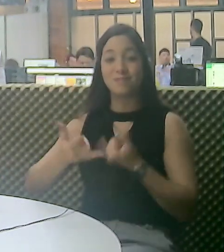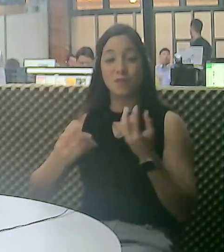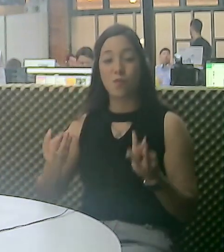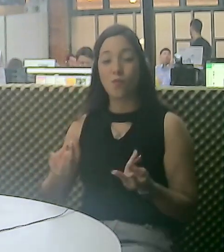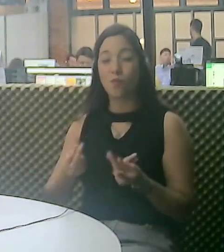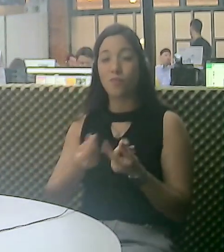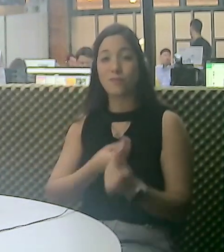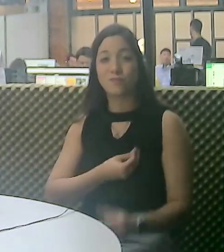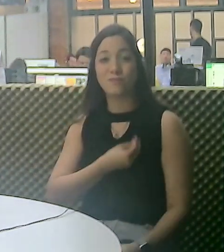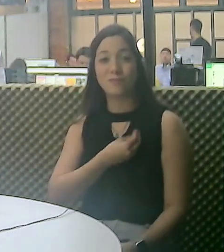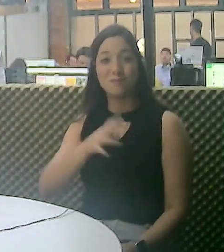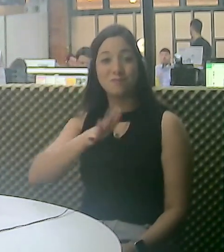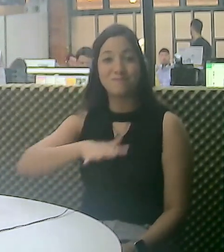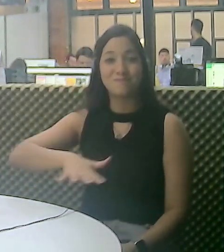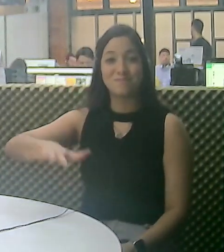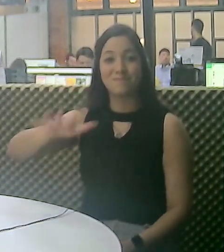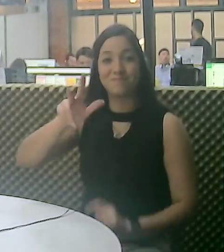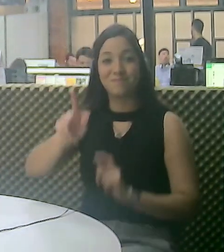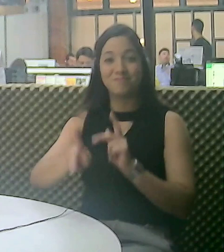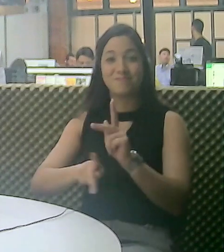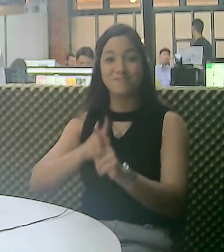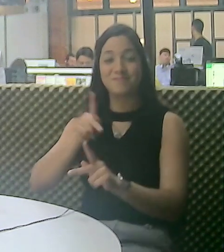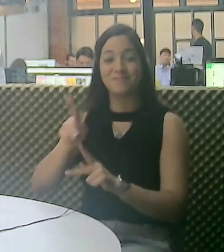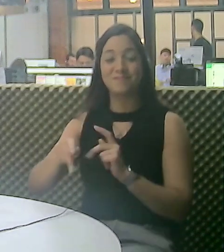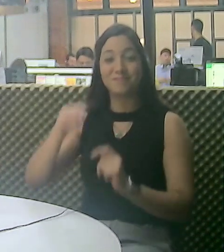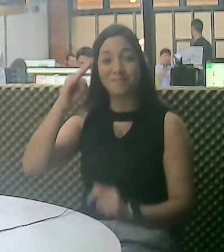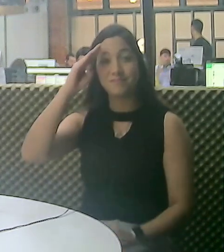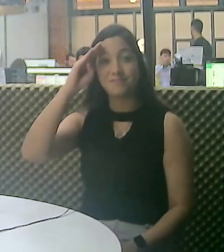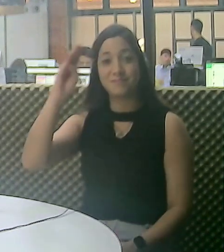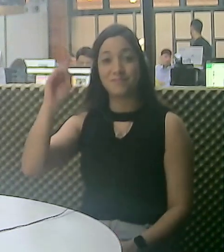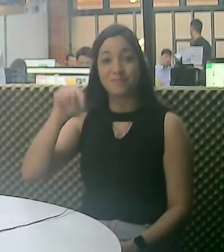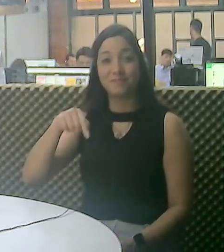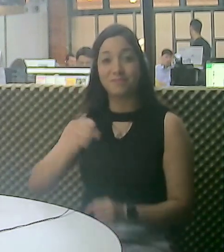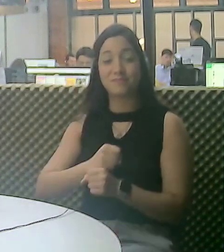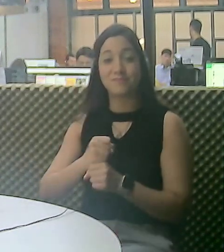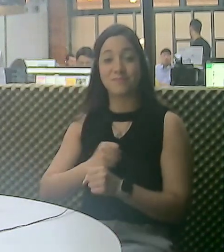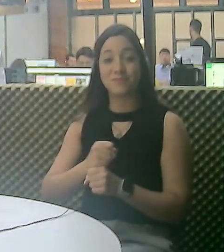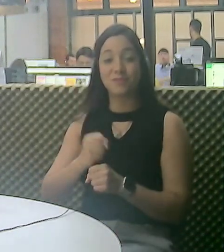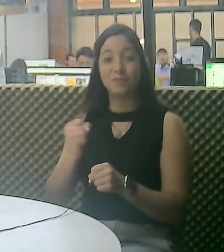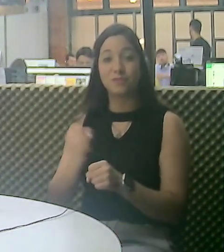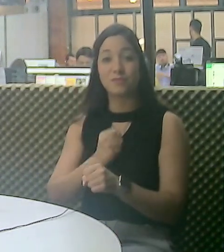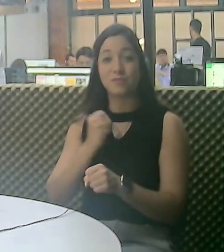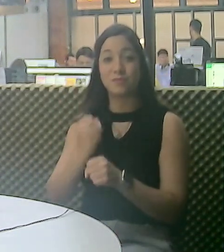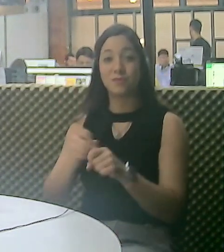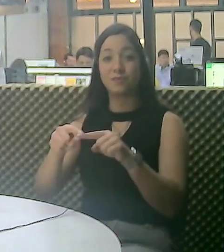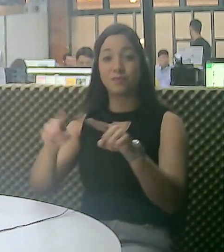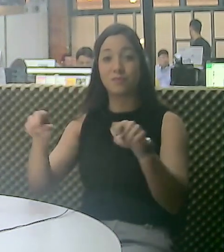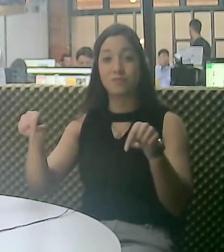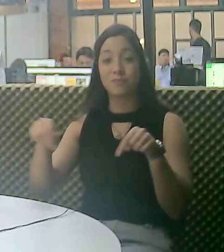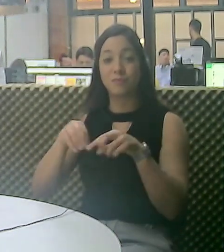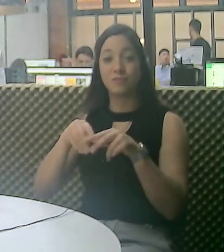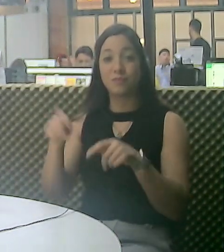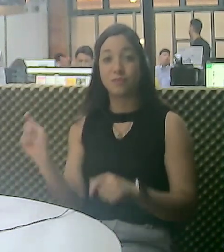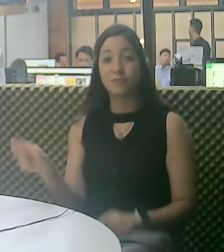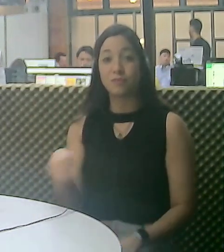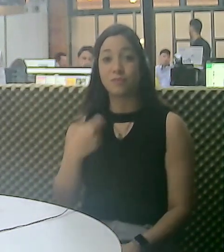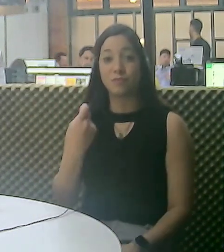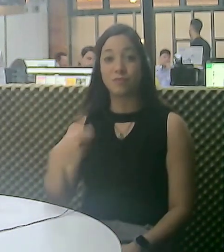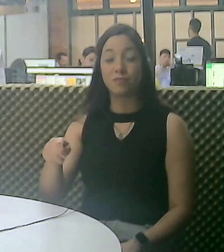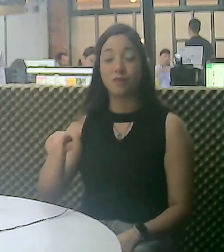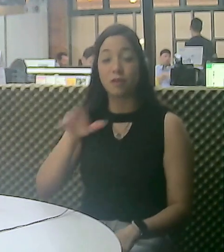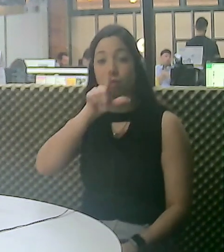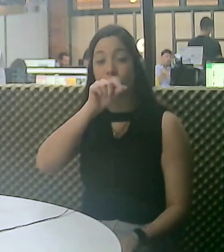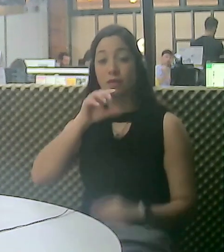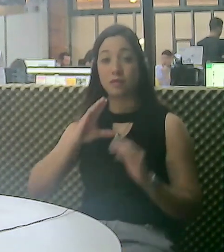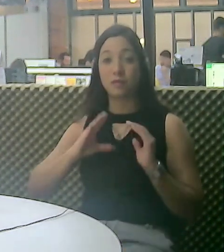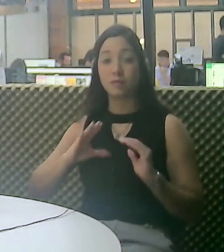qualidade de vida a toda a população. Um dos destaques deste ano foi a construção da Arena Beach Tênis no Parque do Sabiá, com